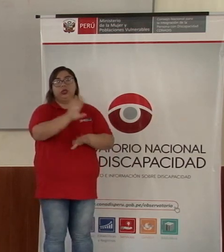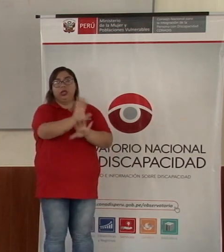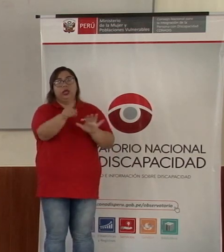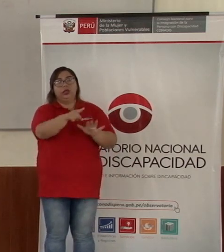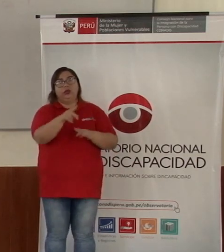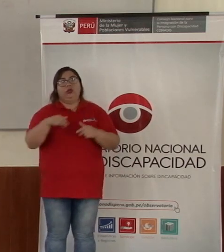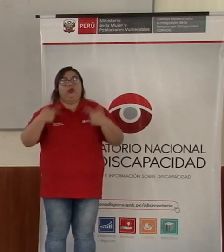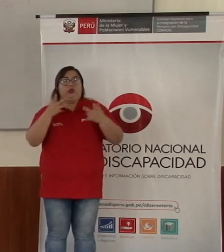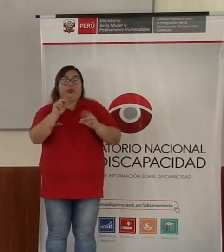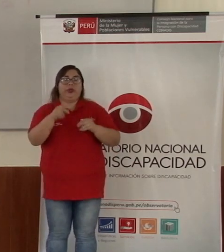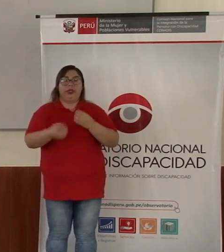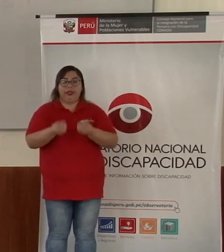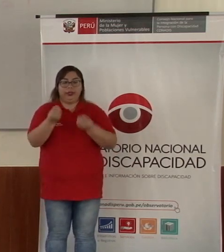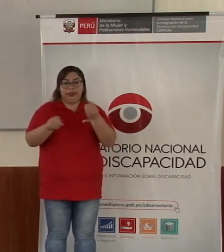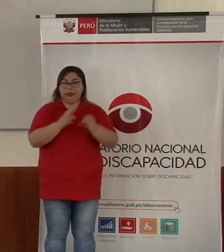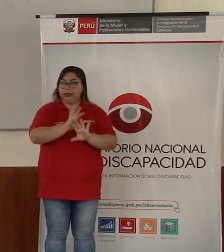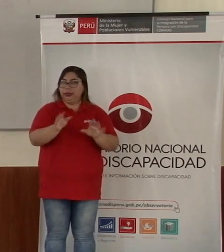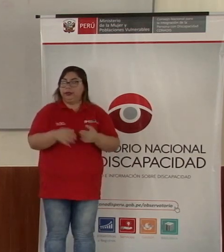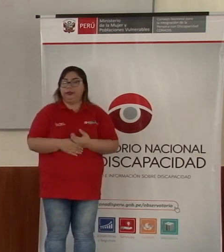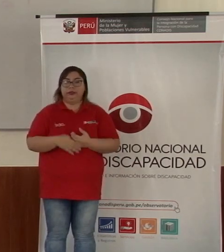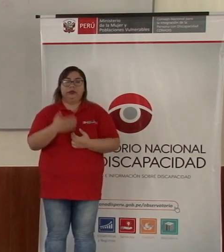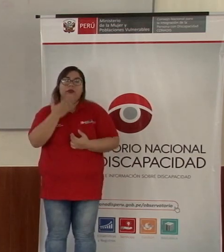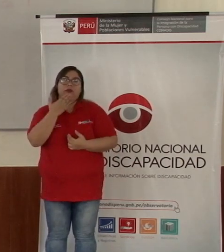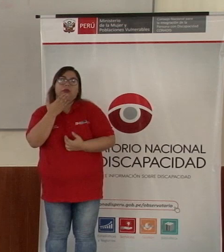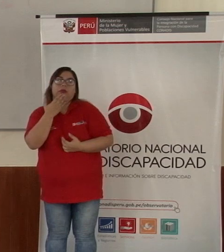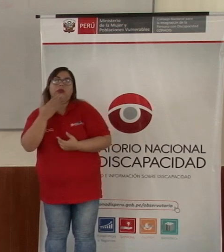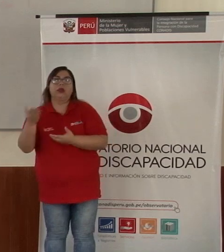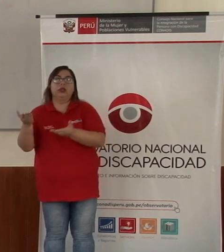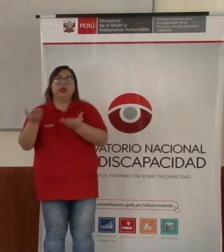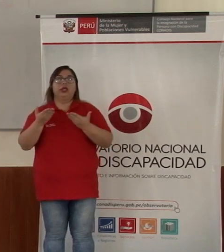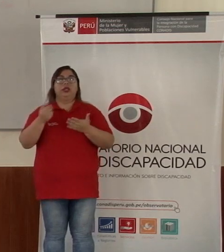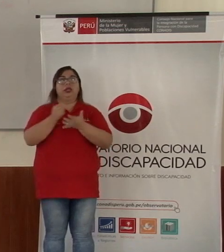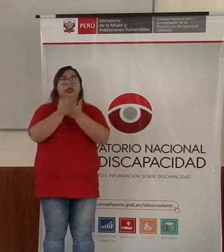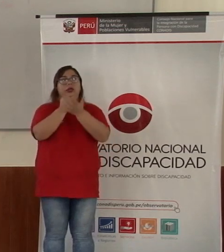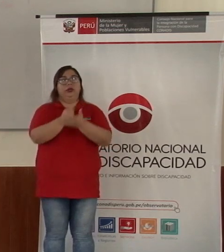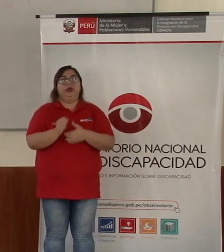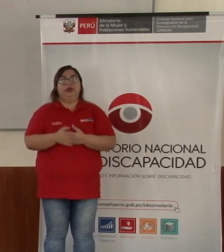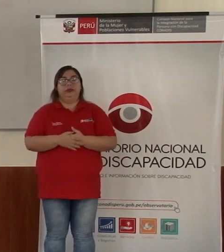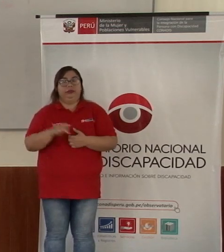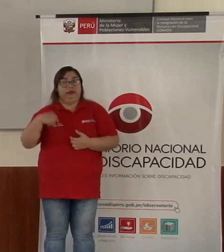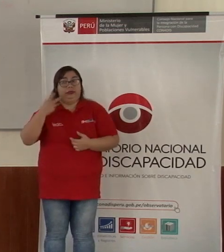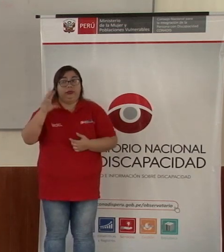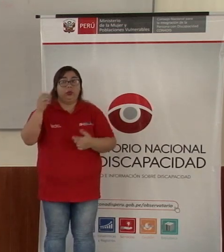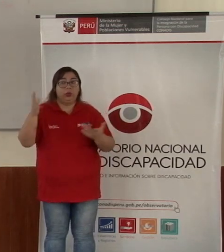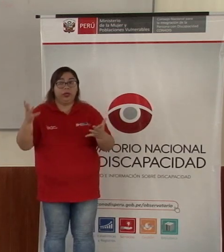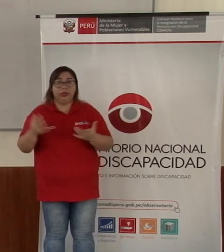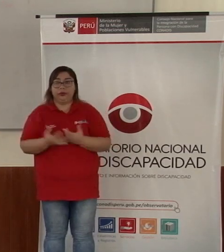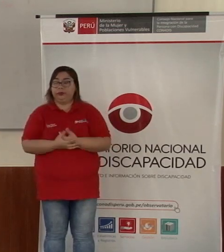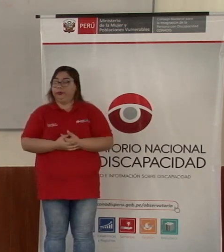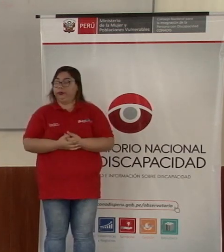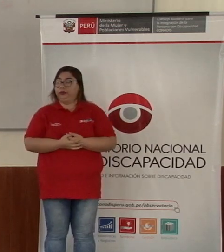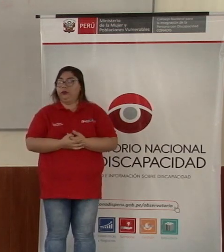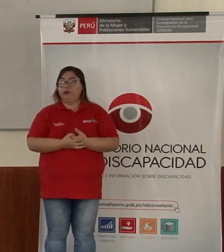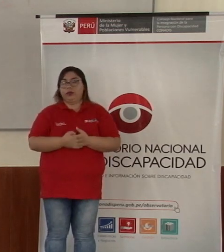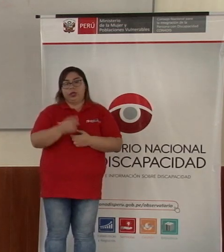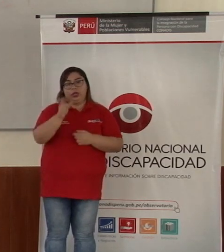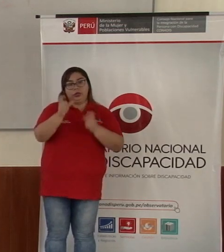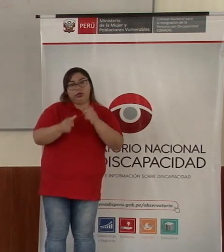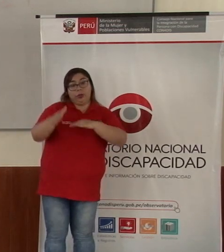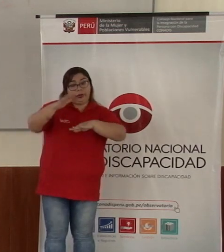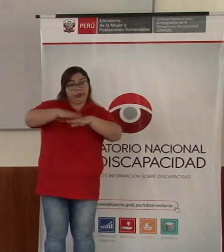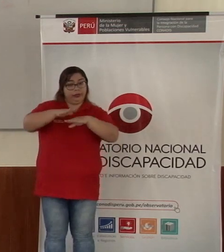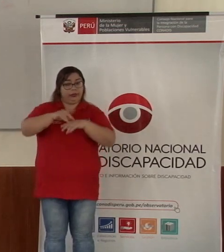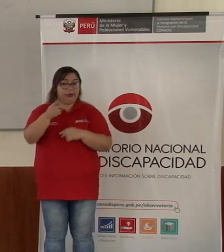persona. Pero ¿quién te quita el mal gusto? Nadie. ¿no? Sobre todo que tienes